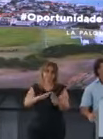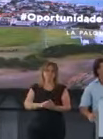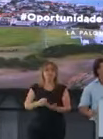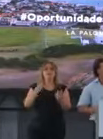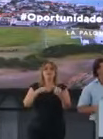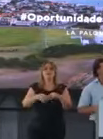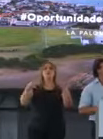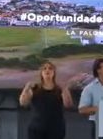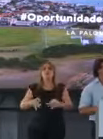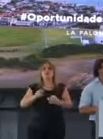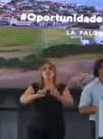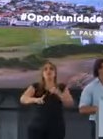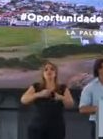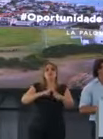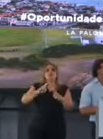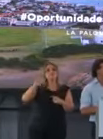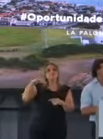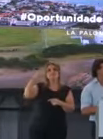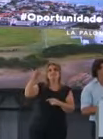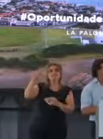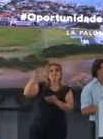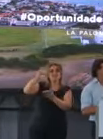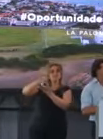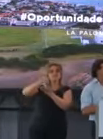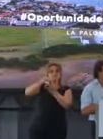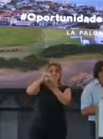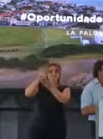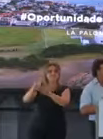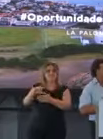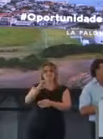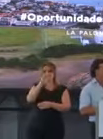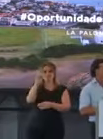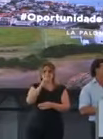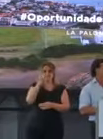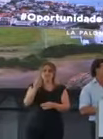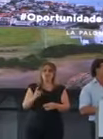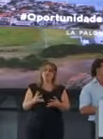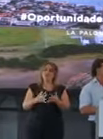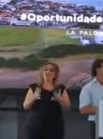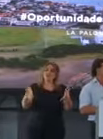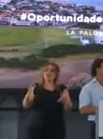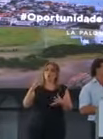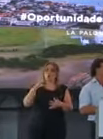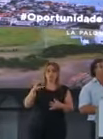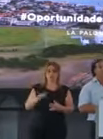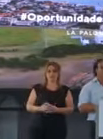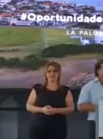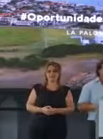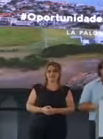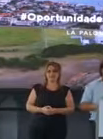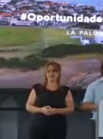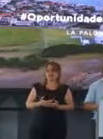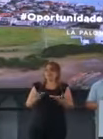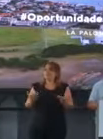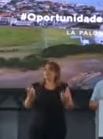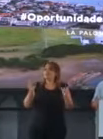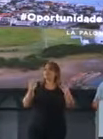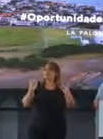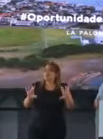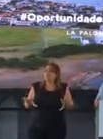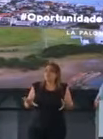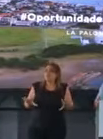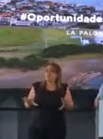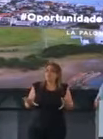Pero allí en las relaciones exteriores tenemos una preciosa oportunidad, que solo se va a